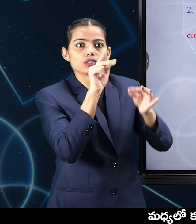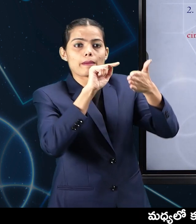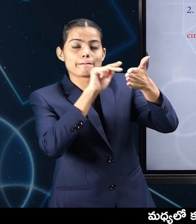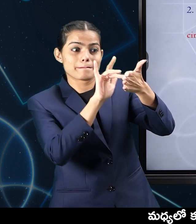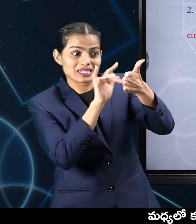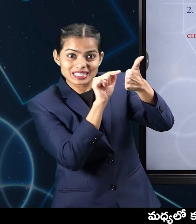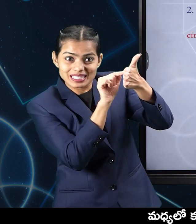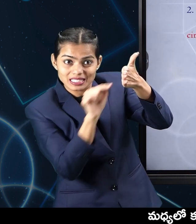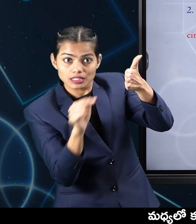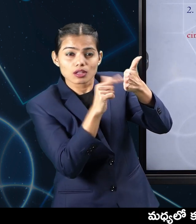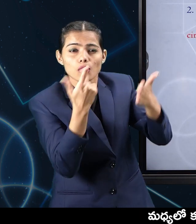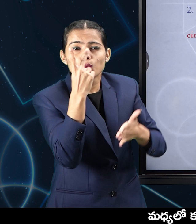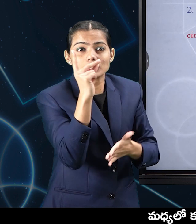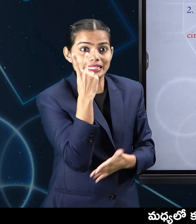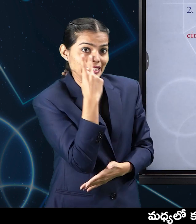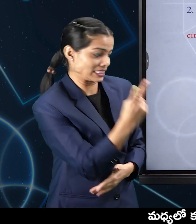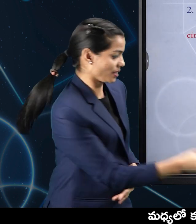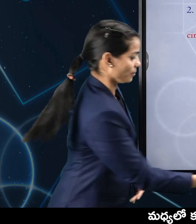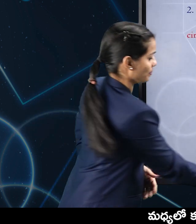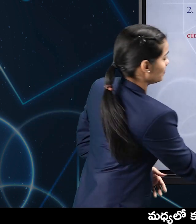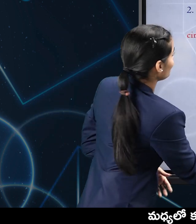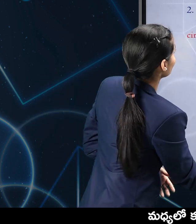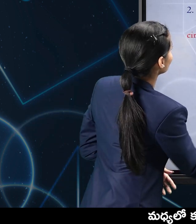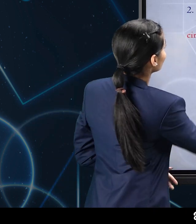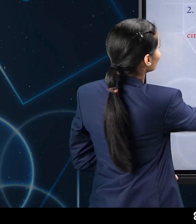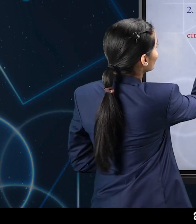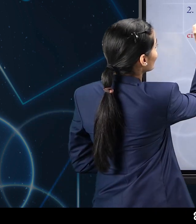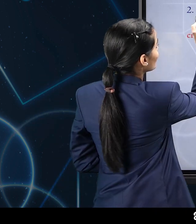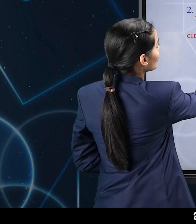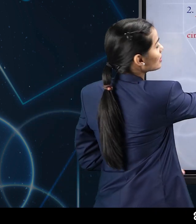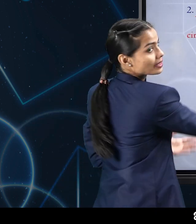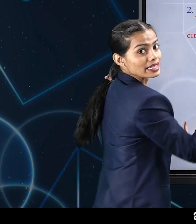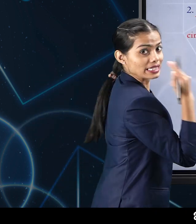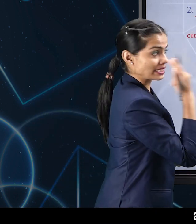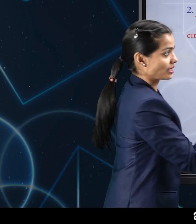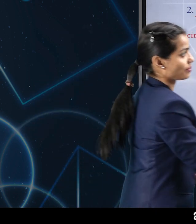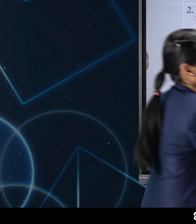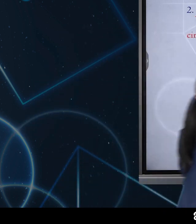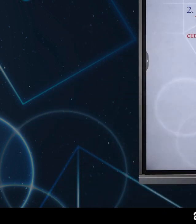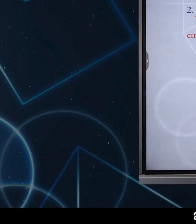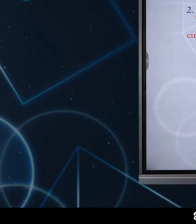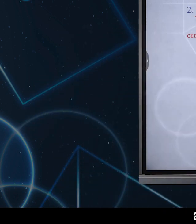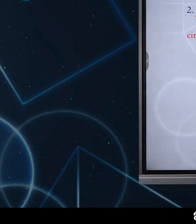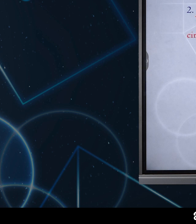మధ్యలో కలిపే ఏదైనా రేఖ విభాగాన్ని మరియు వృత్తంలోని ఏదైనా బిందువును వ్యాసార్థం అంటారు.